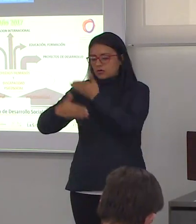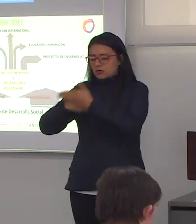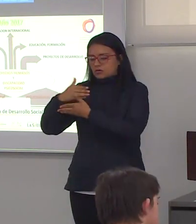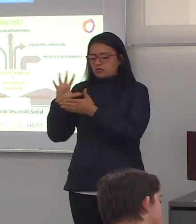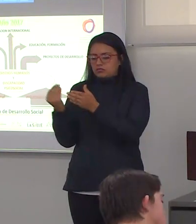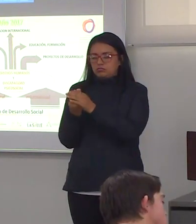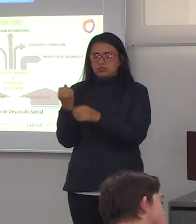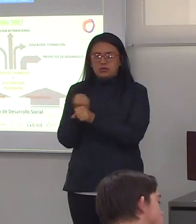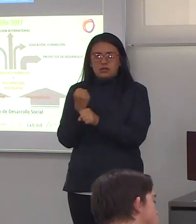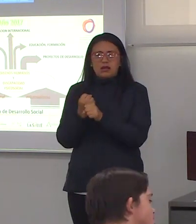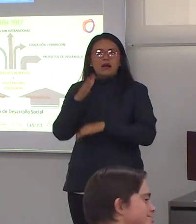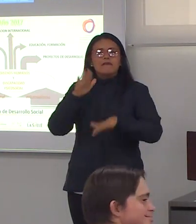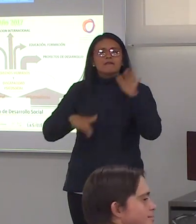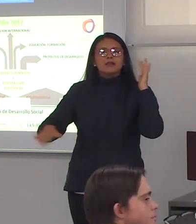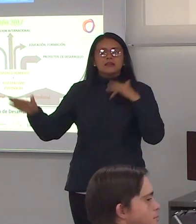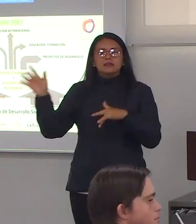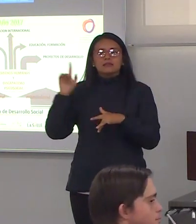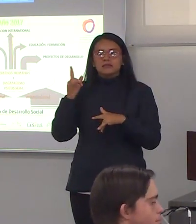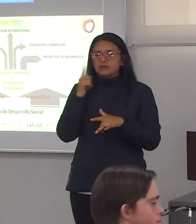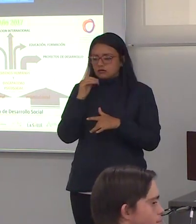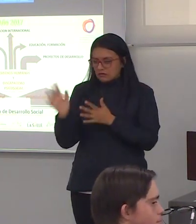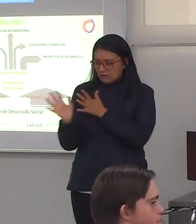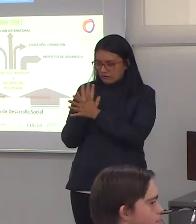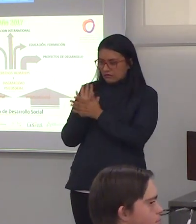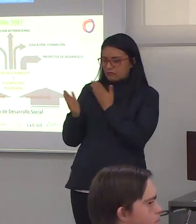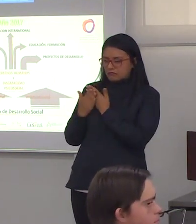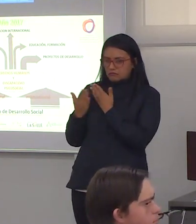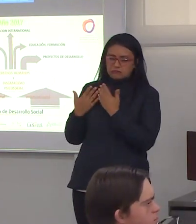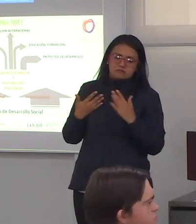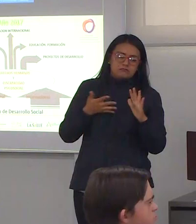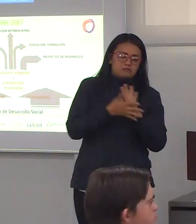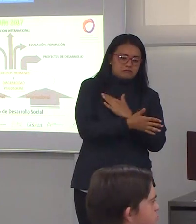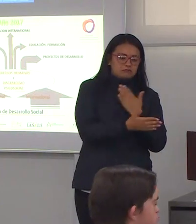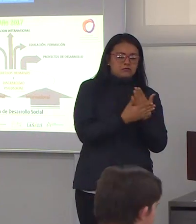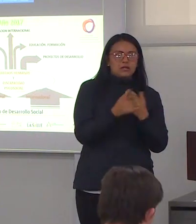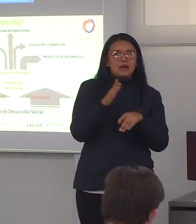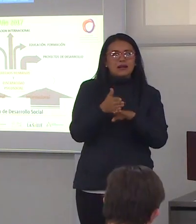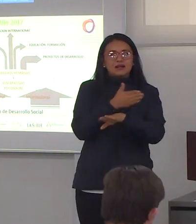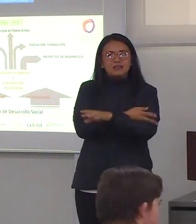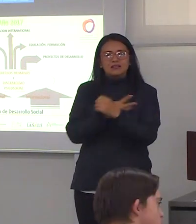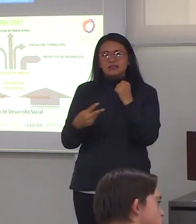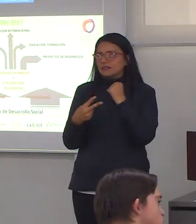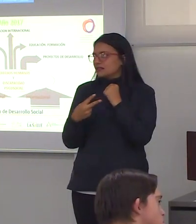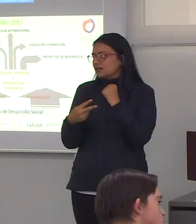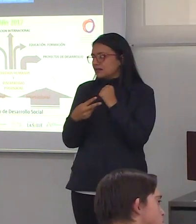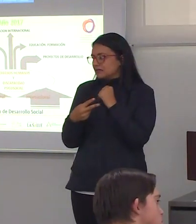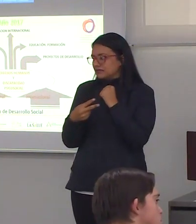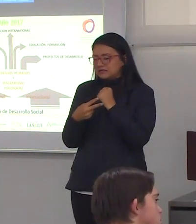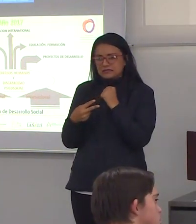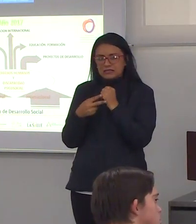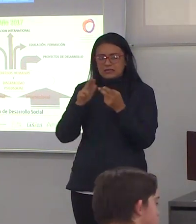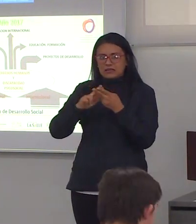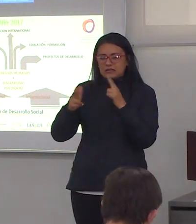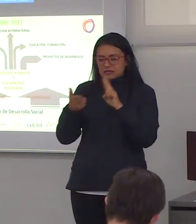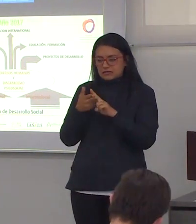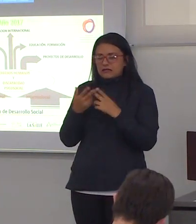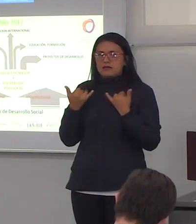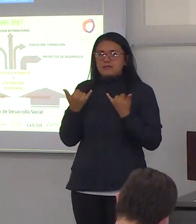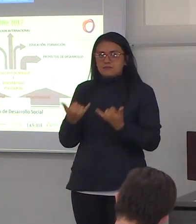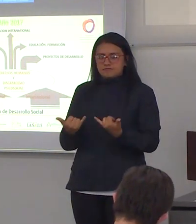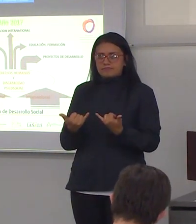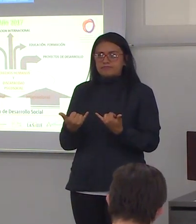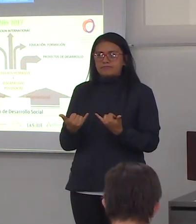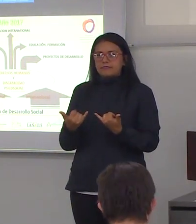inclusión laboral a veces somos puente en algunos de estos procesos como lo mencionó el SENA que somos parte de la mesa de